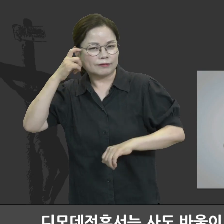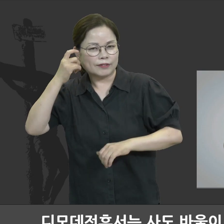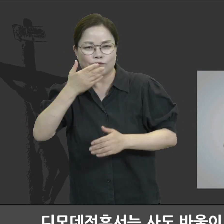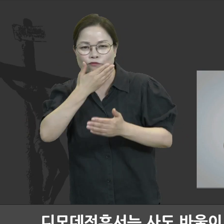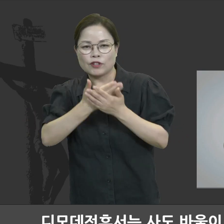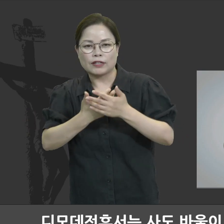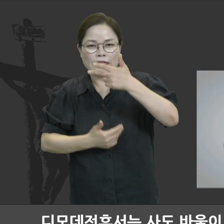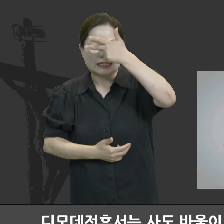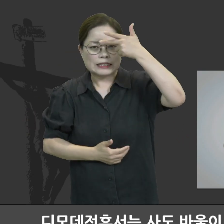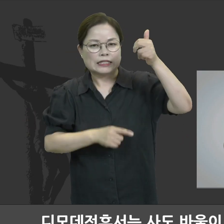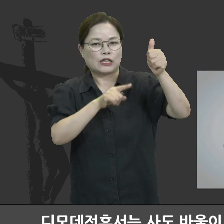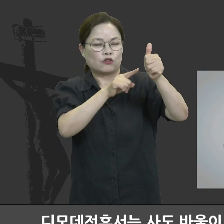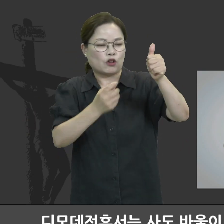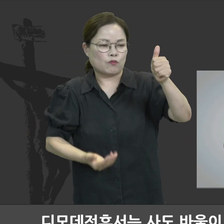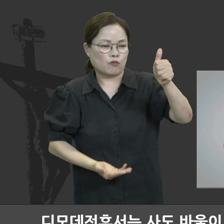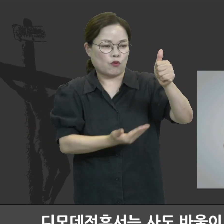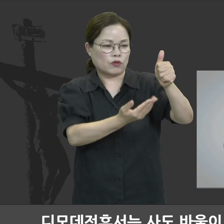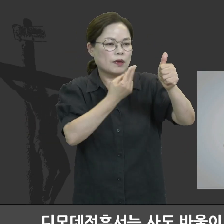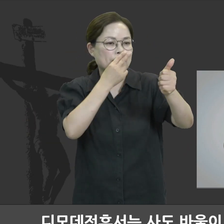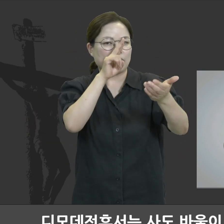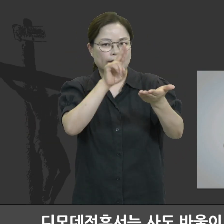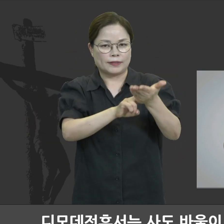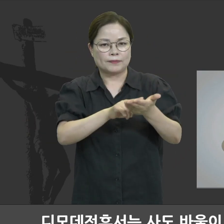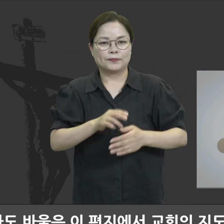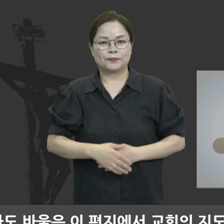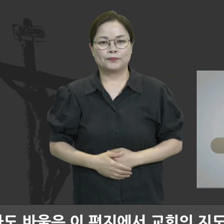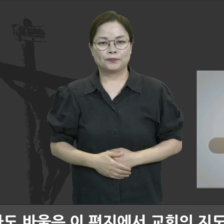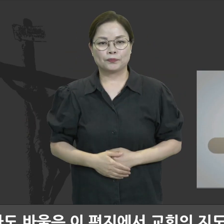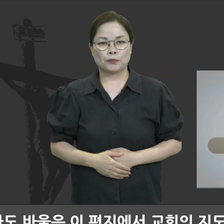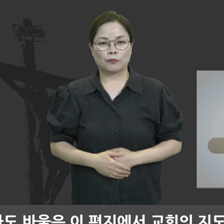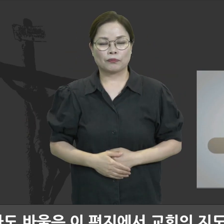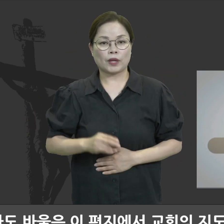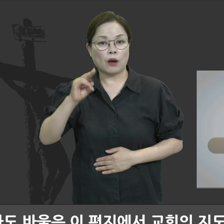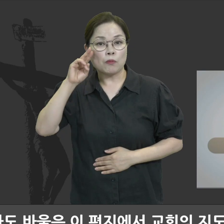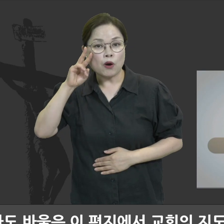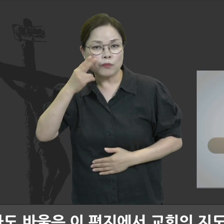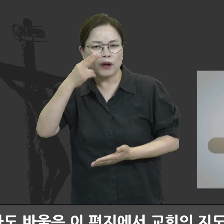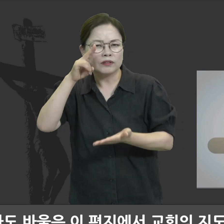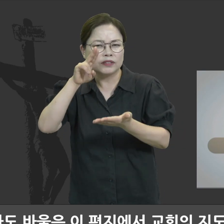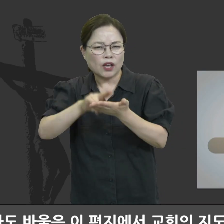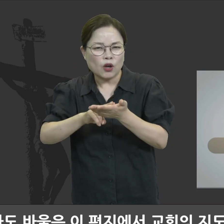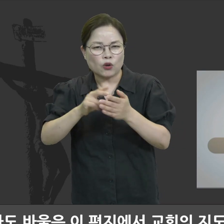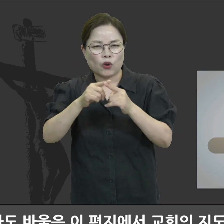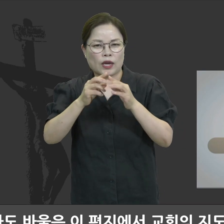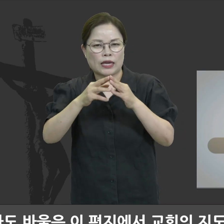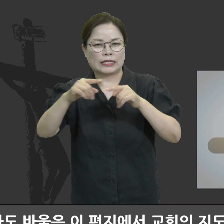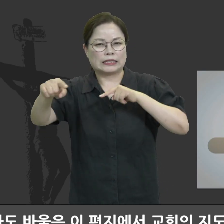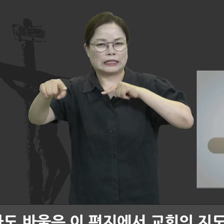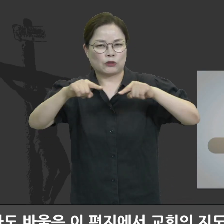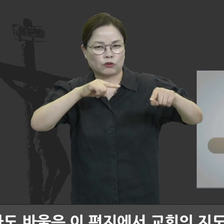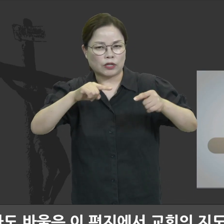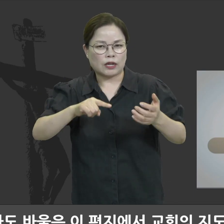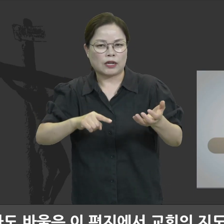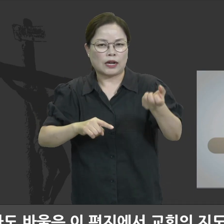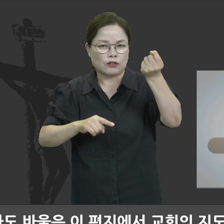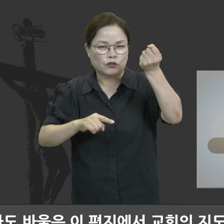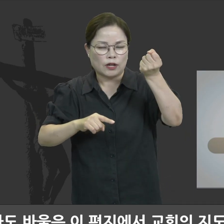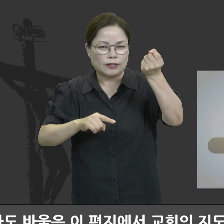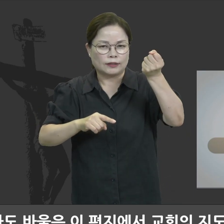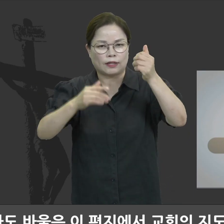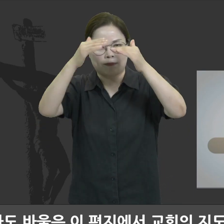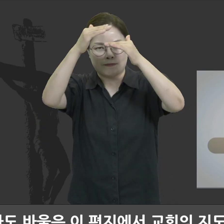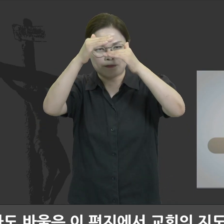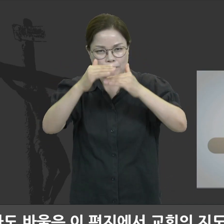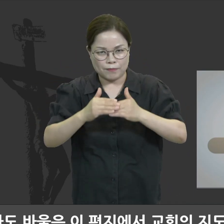여기던 사역자 디모데에게 보낸 편지입니다. 사도 바울은 이 편지에서 교회의 지도자가 갖추어야 할